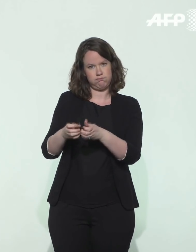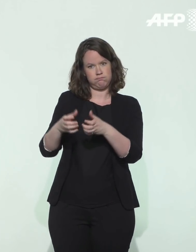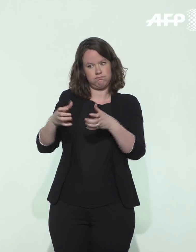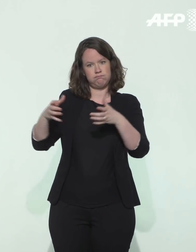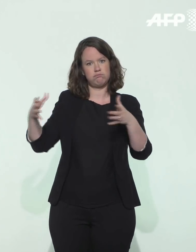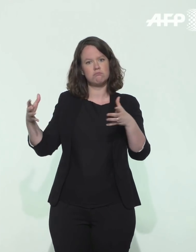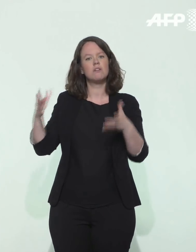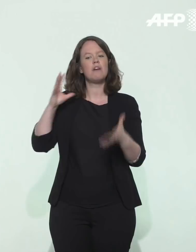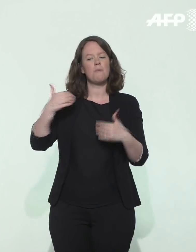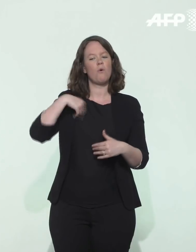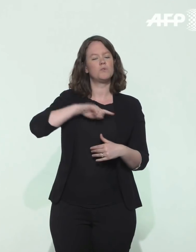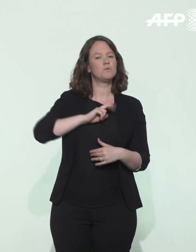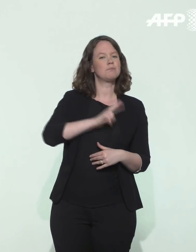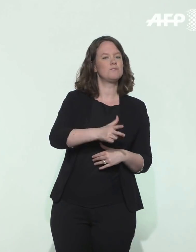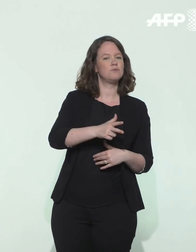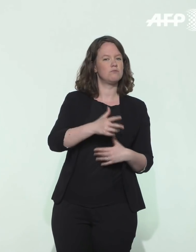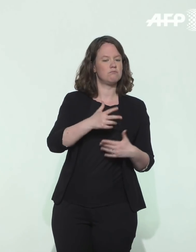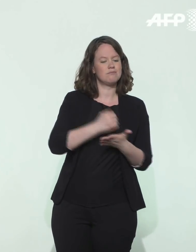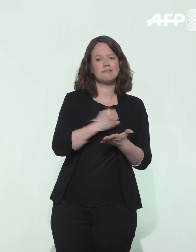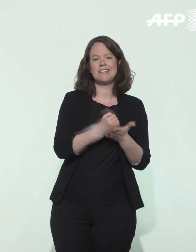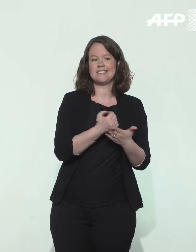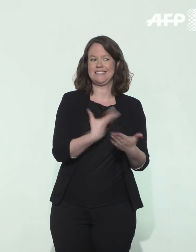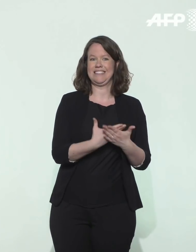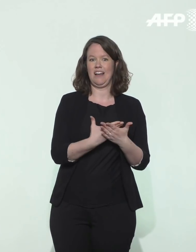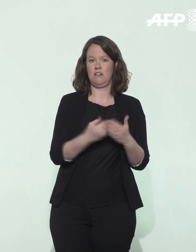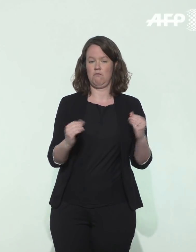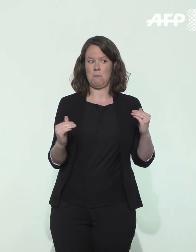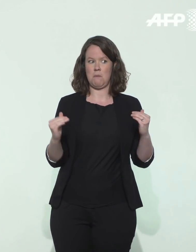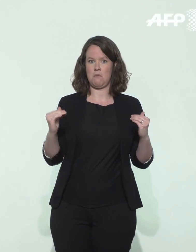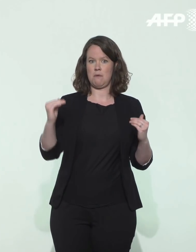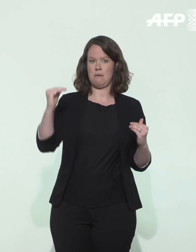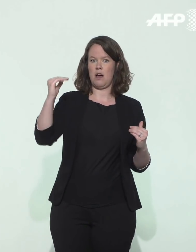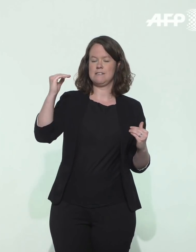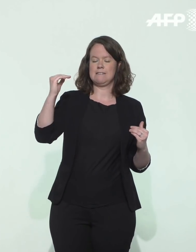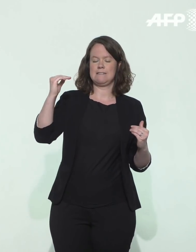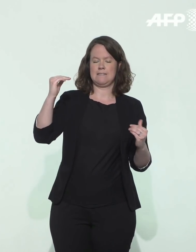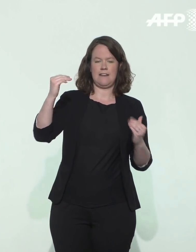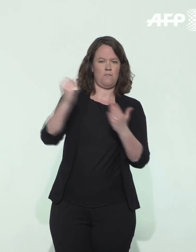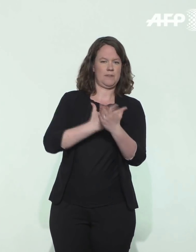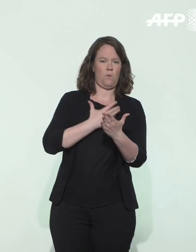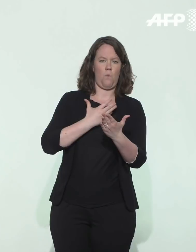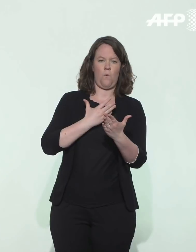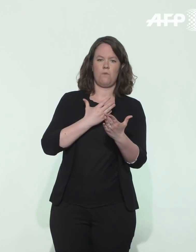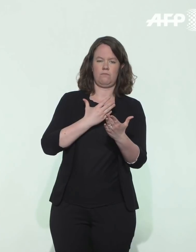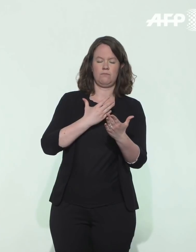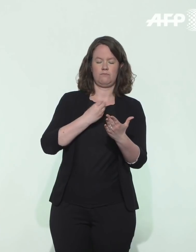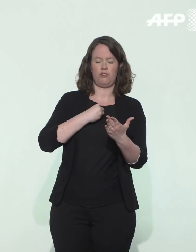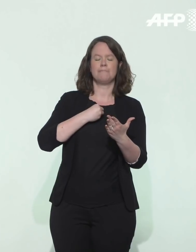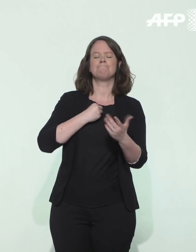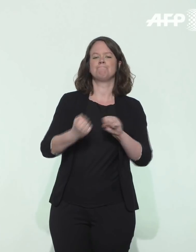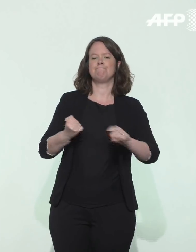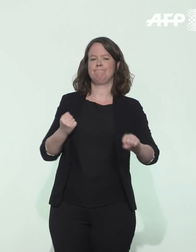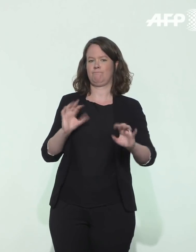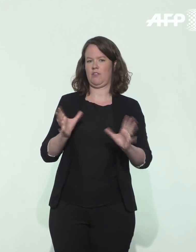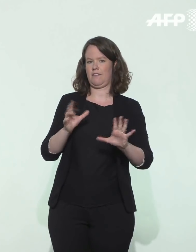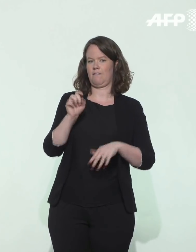nous avions prévu de pouvoir tester sur un territoire donné, ça pourrait être une information importante et nous vous la communiquerions. Mais sachez